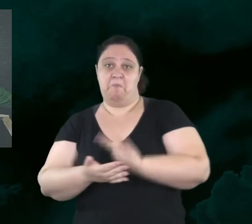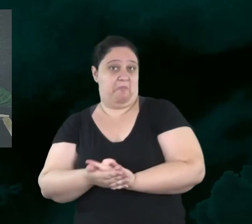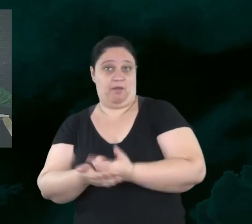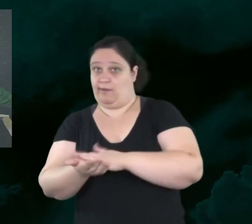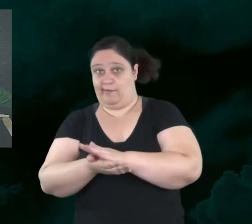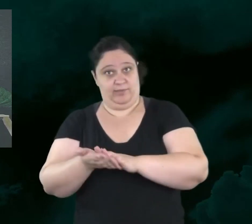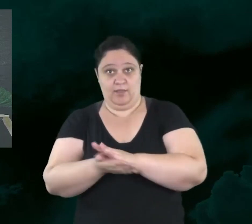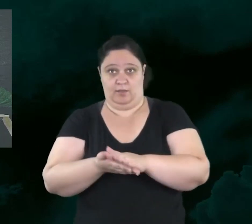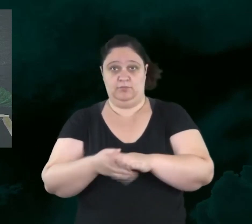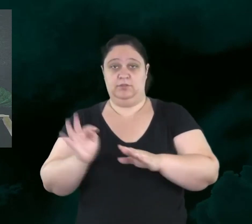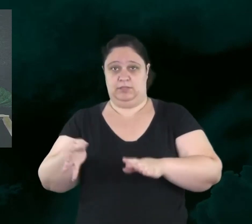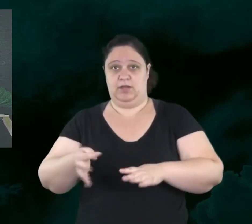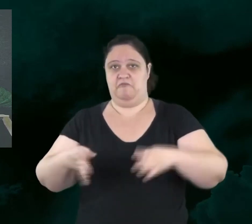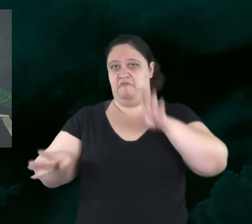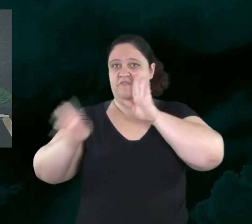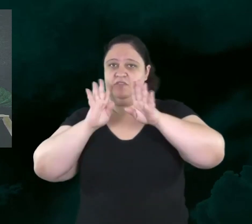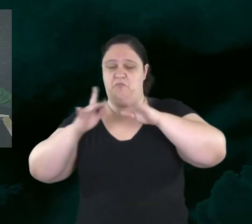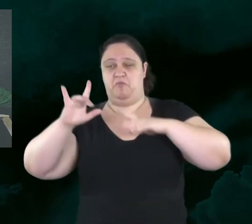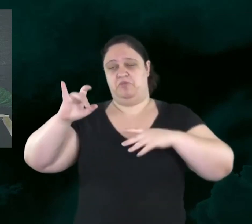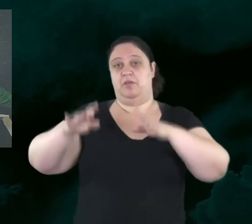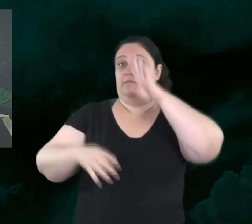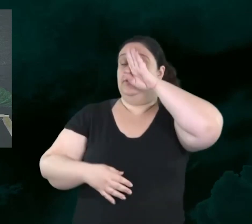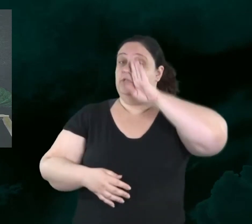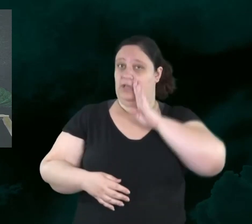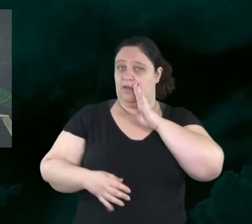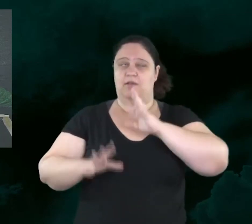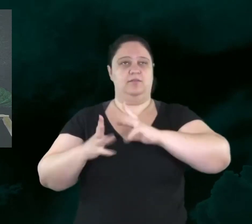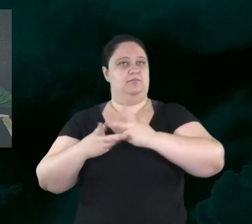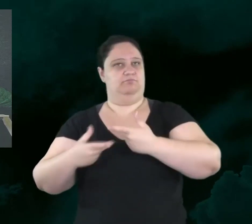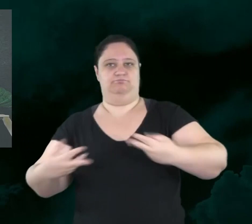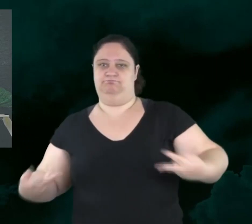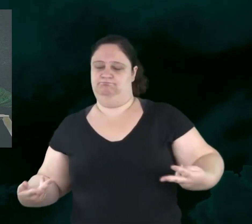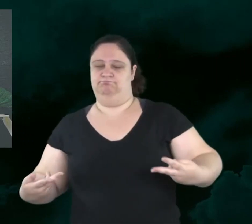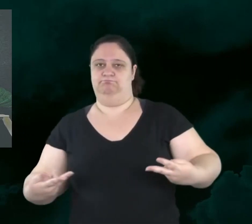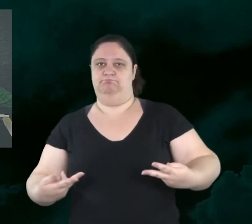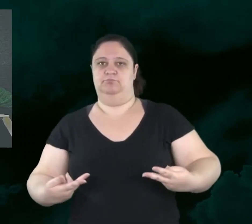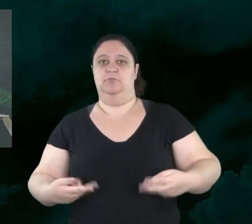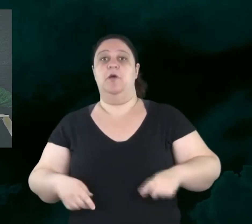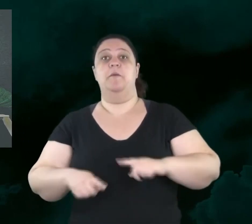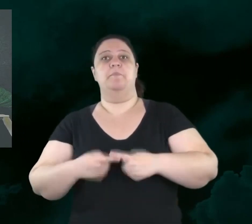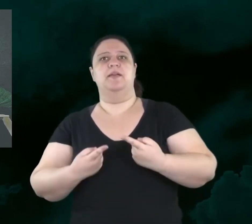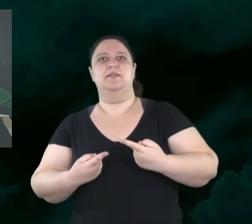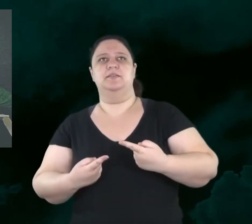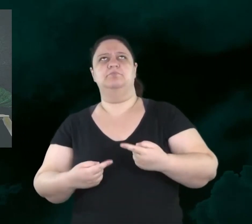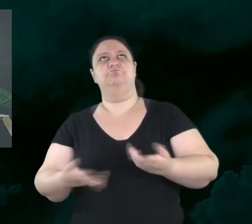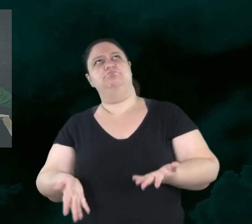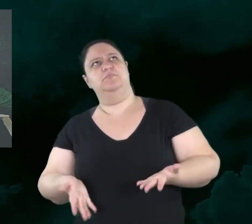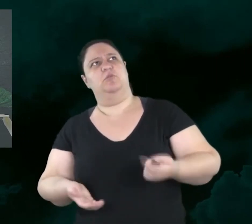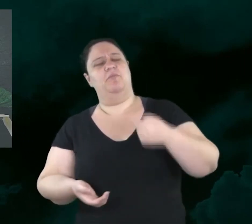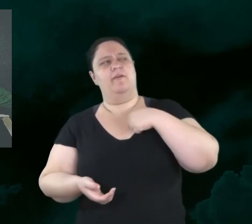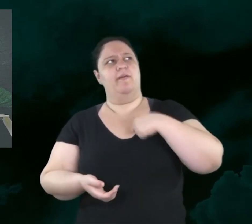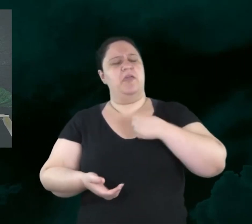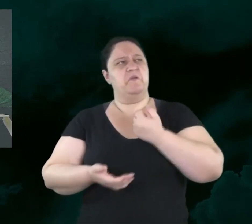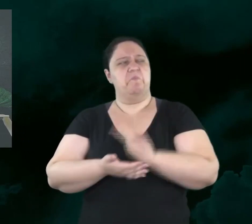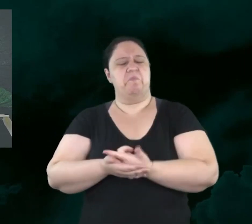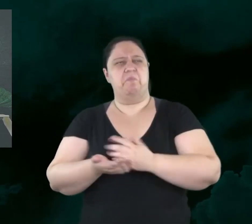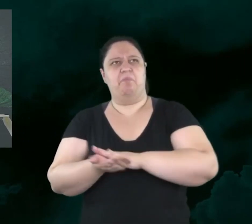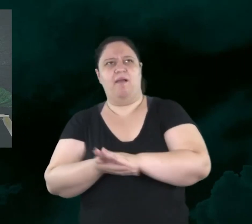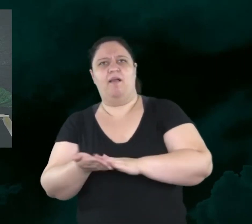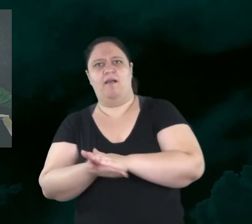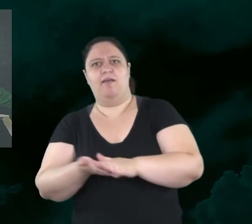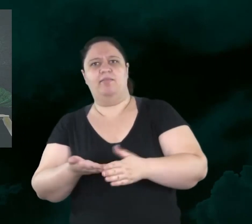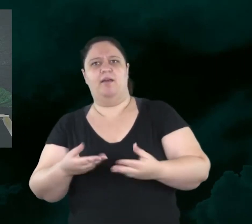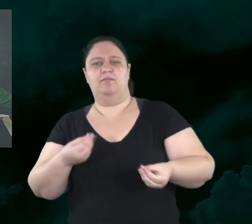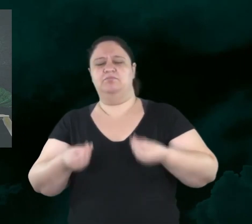serviços dessas empresas. E se você não paga, né, como disse o Ezra, se você não paga,